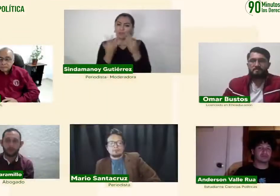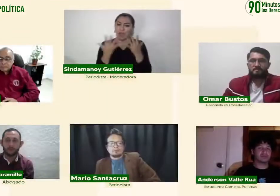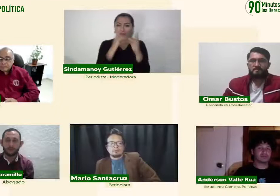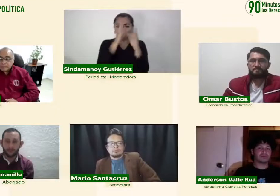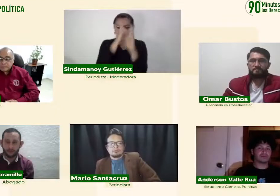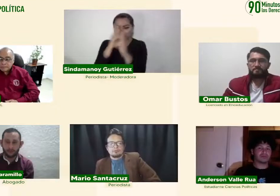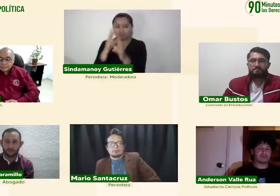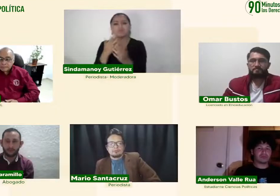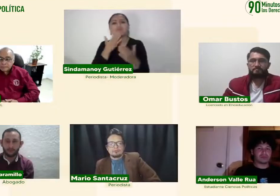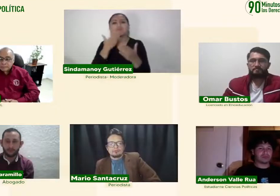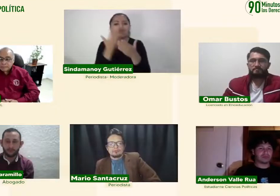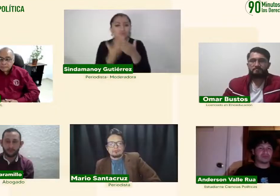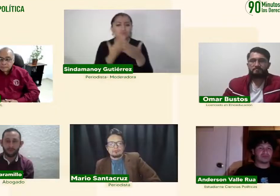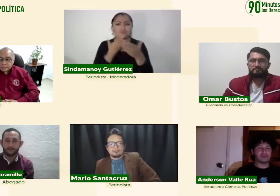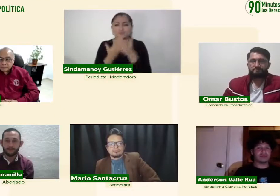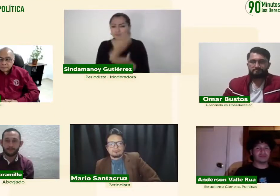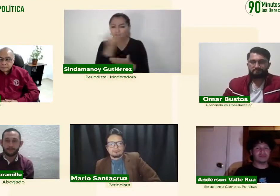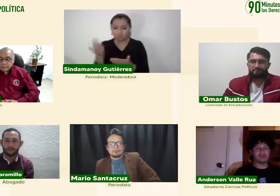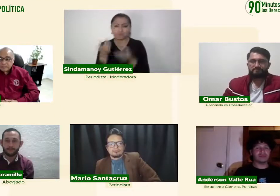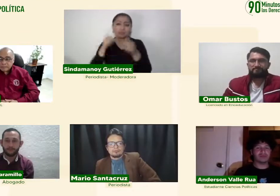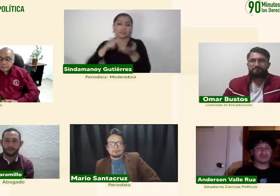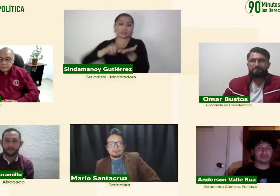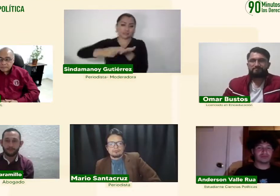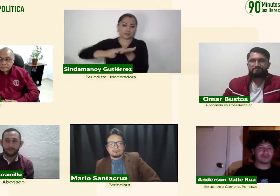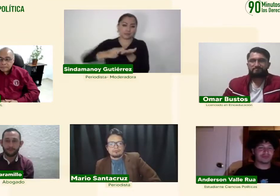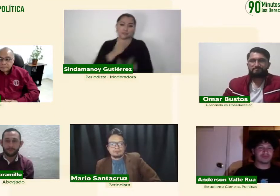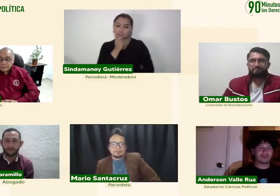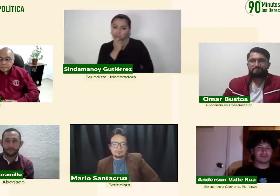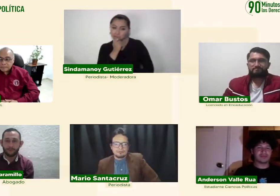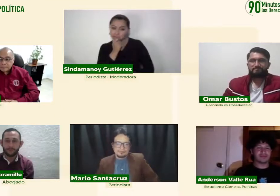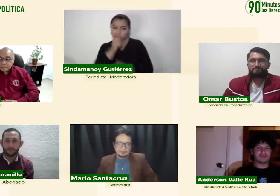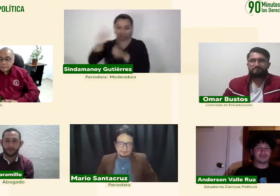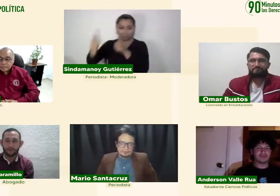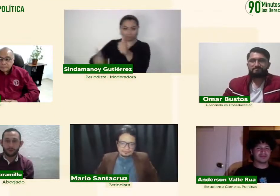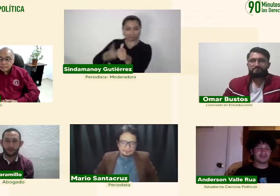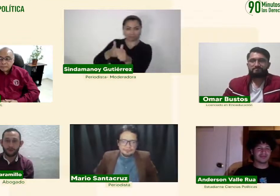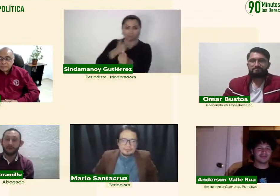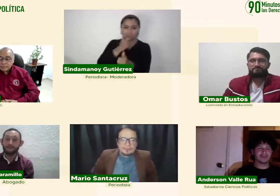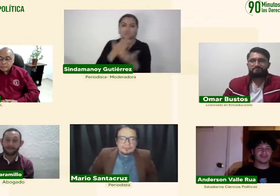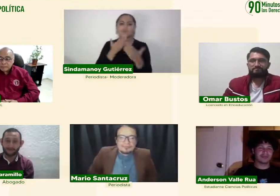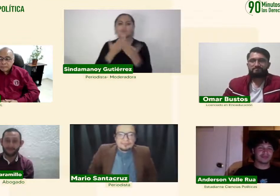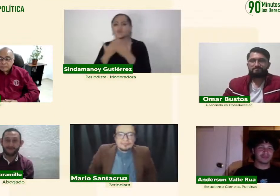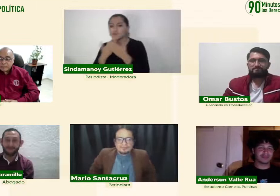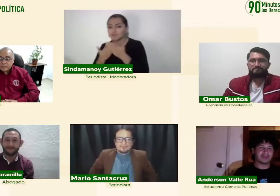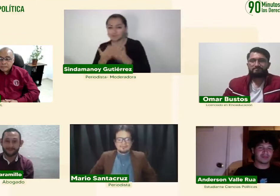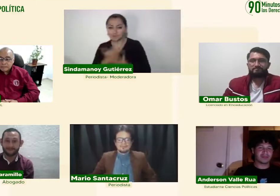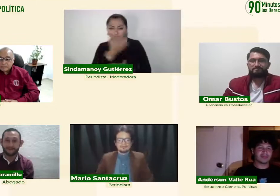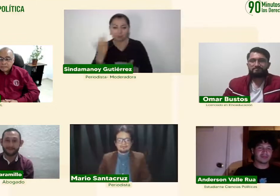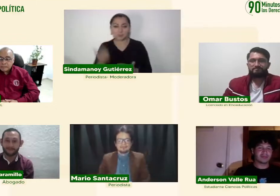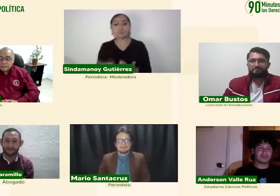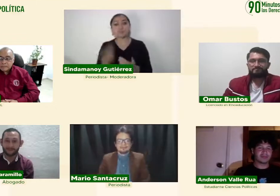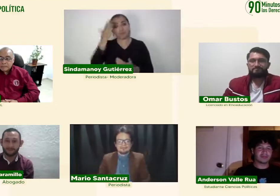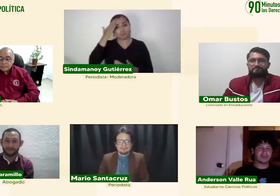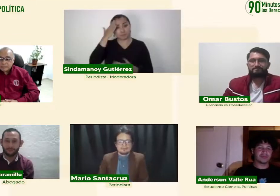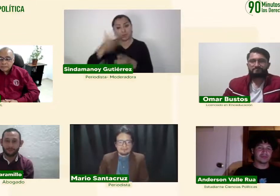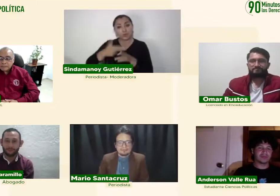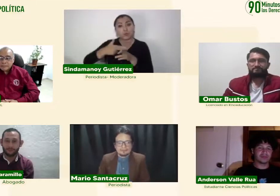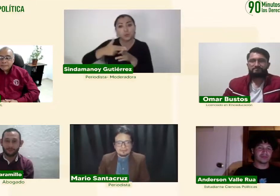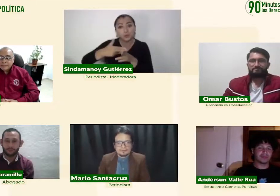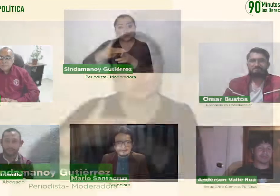su opinión y propiciaron este espacio muchas gracias a todos también al servicio de interpretación que estuvieron tras bambalinas haciendo